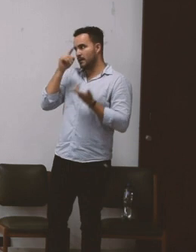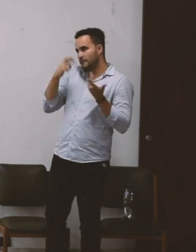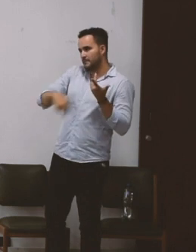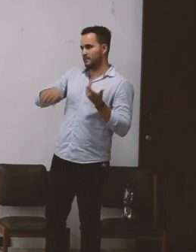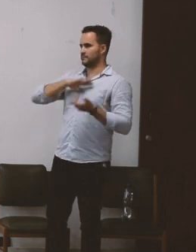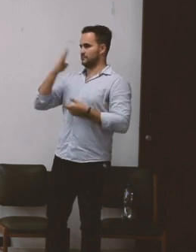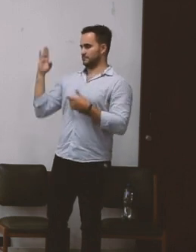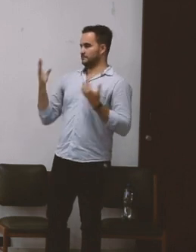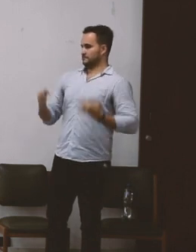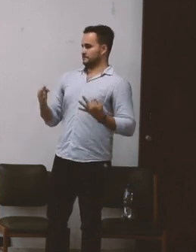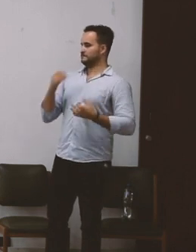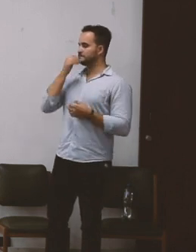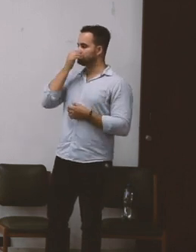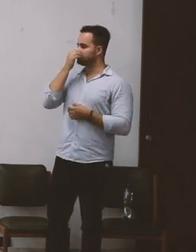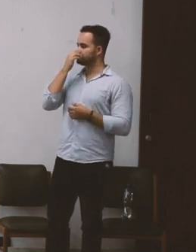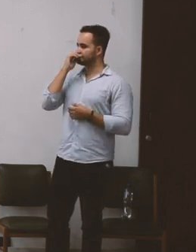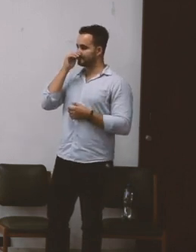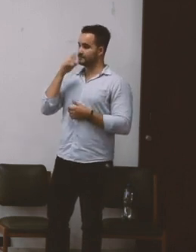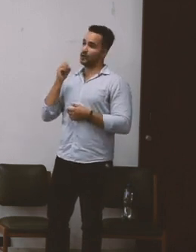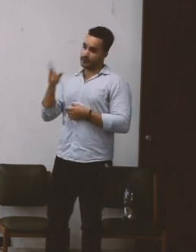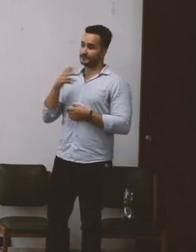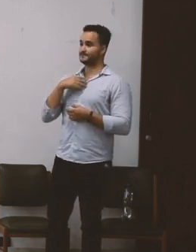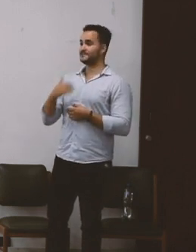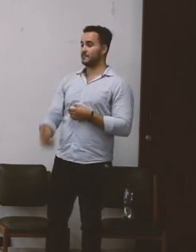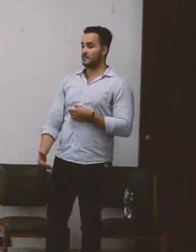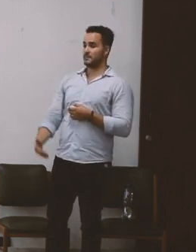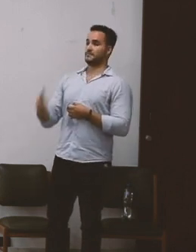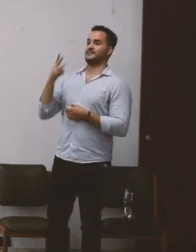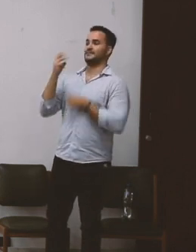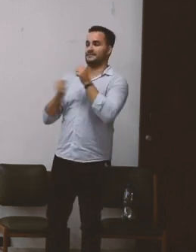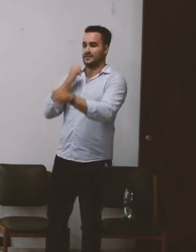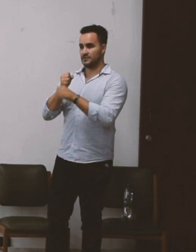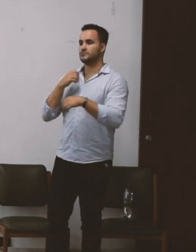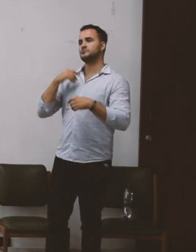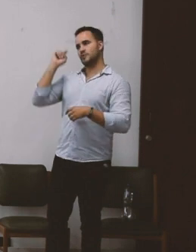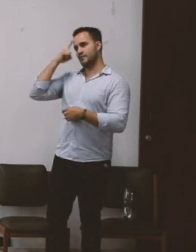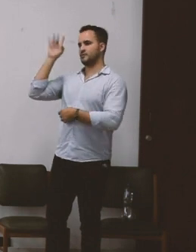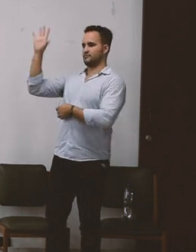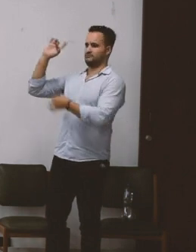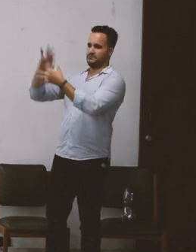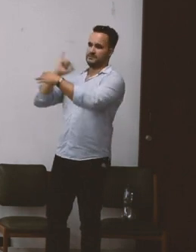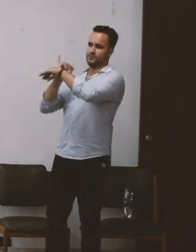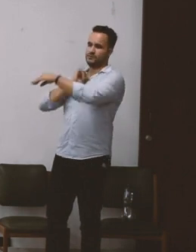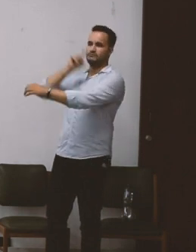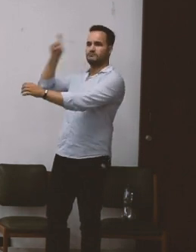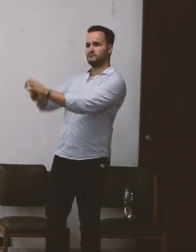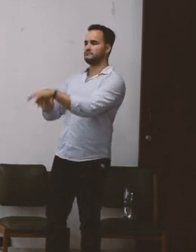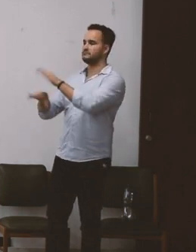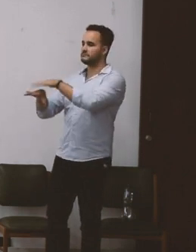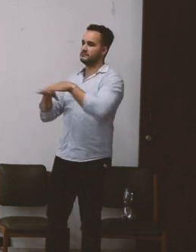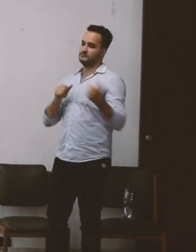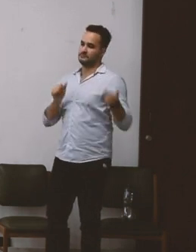superior. Resulta que a los 3 años de Martí nos acercamos a la escuela pública de educación regular para que ingresara